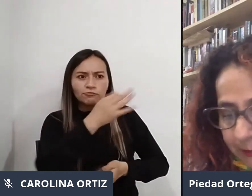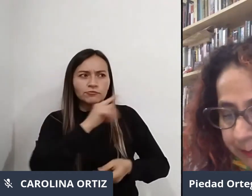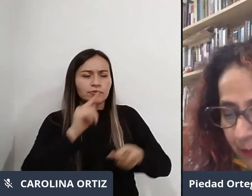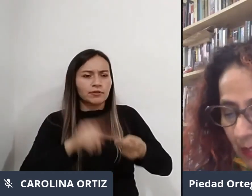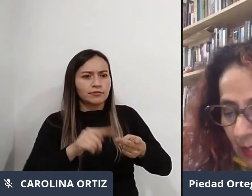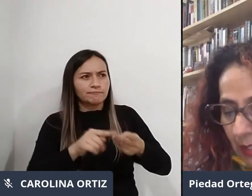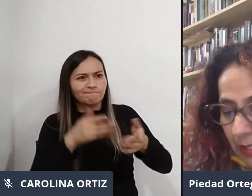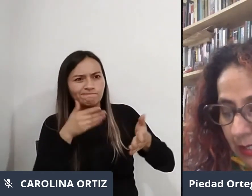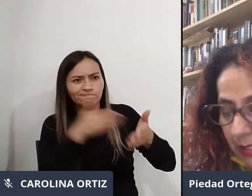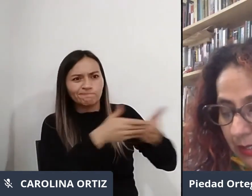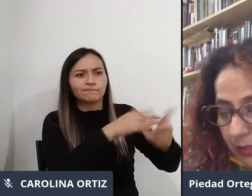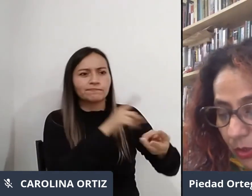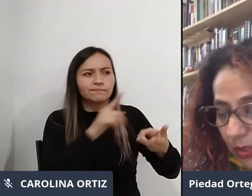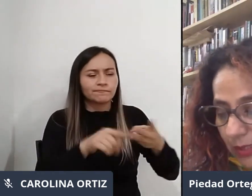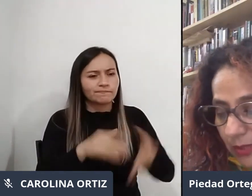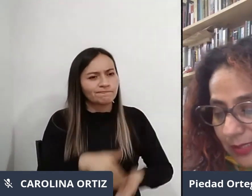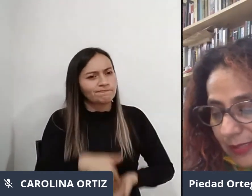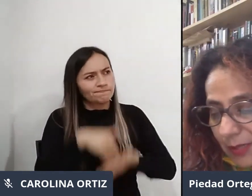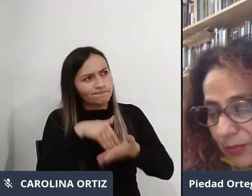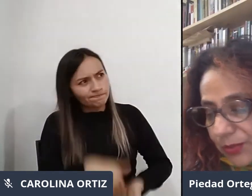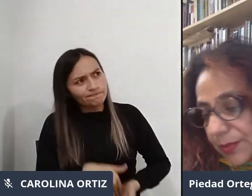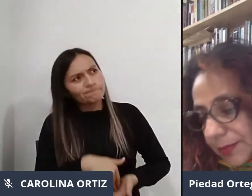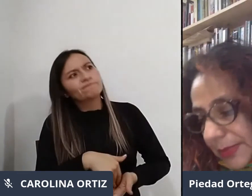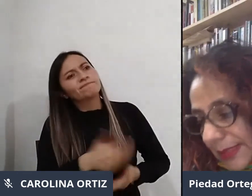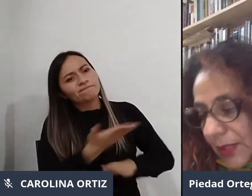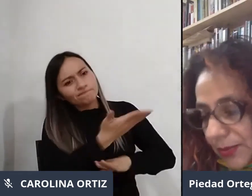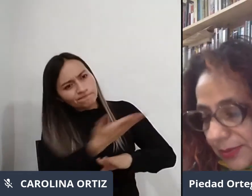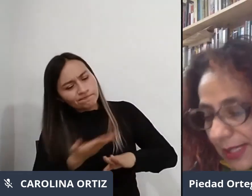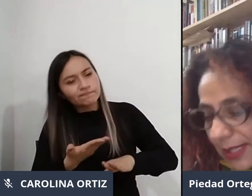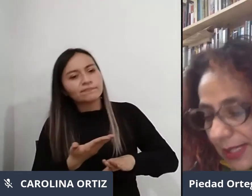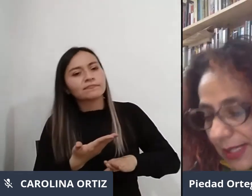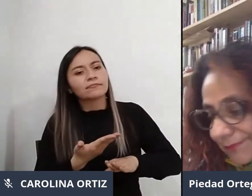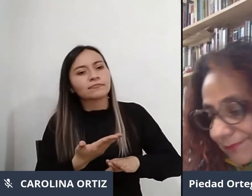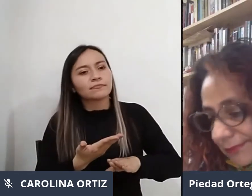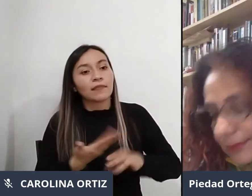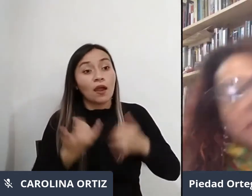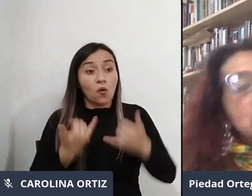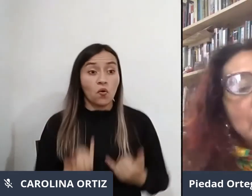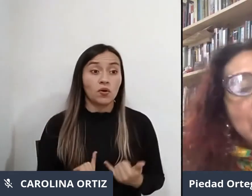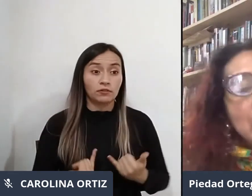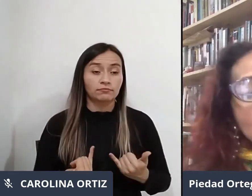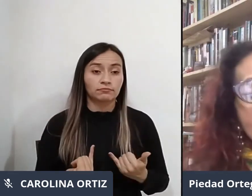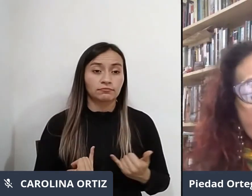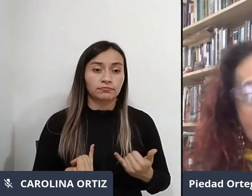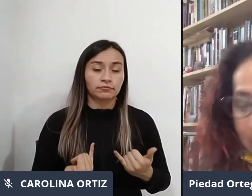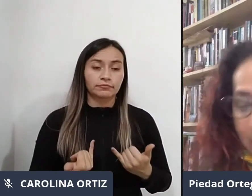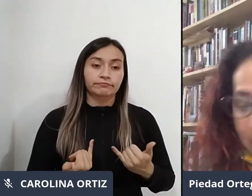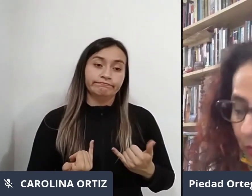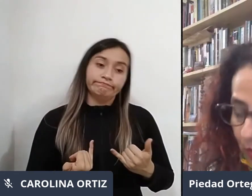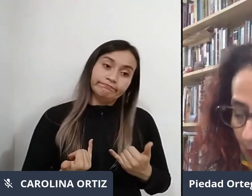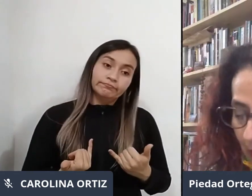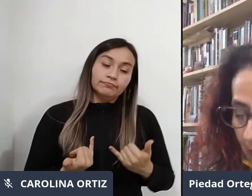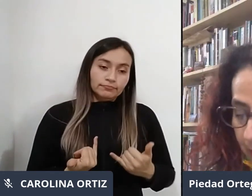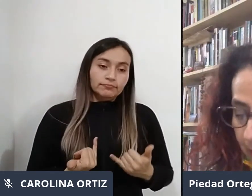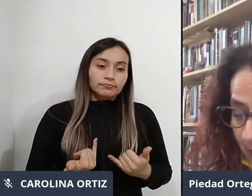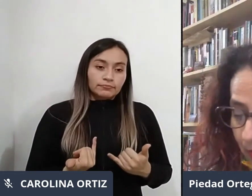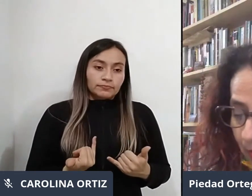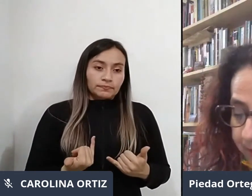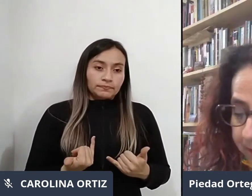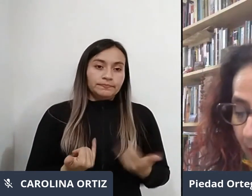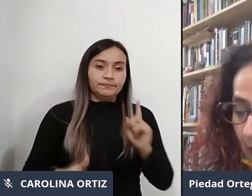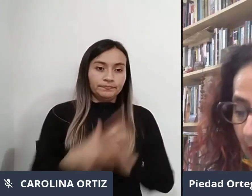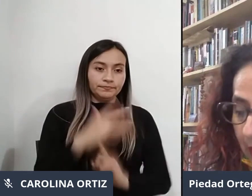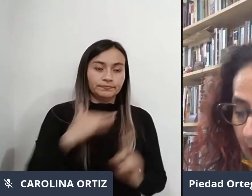resistencias. Y hoy nos estamos encontrando, dada la situación que estamos